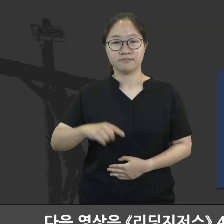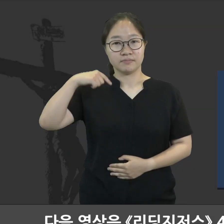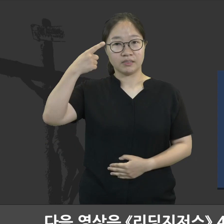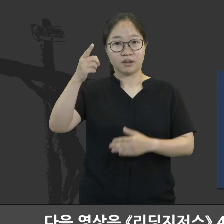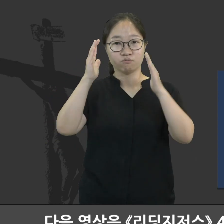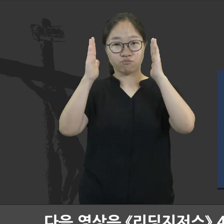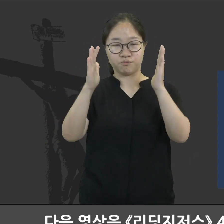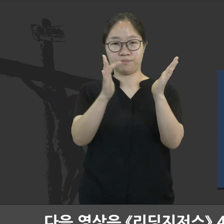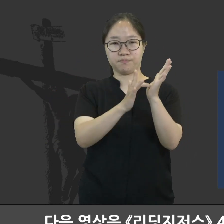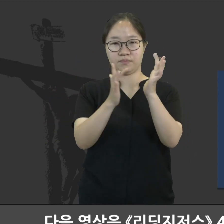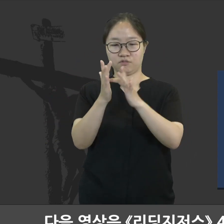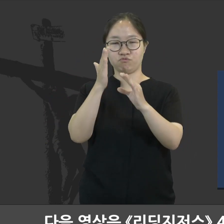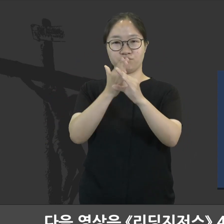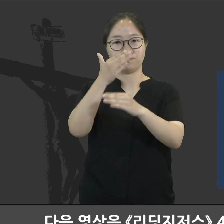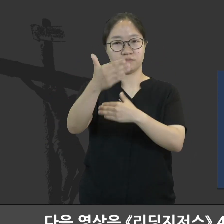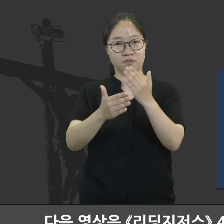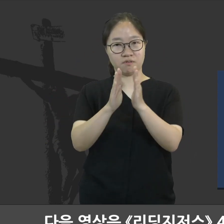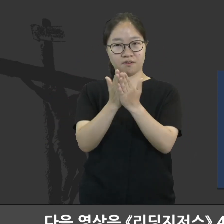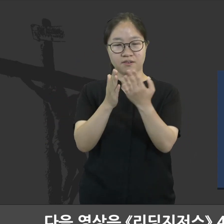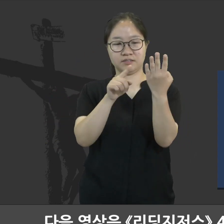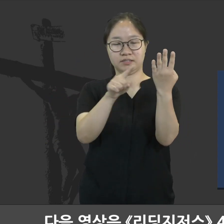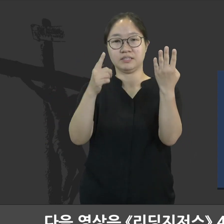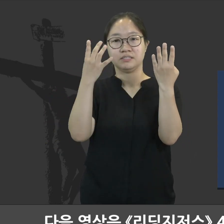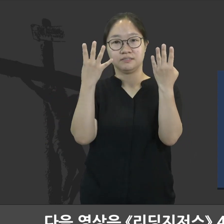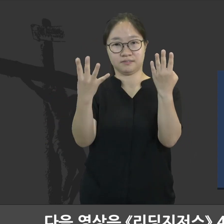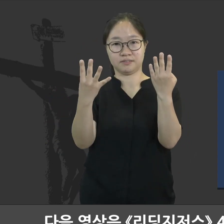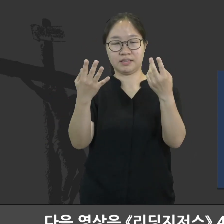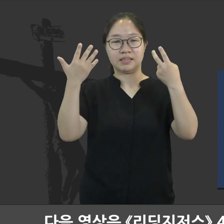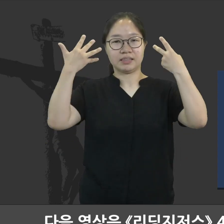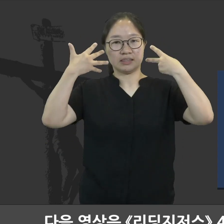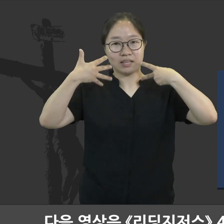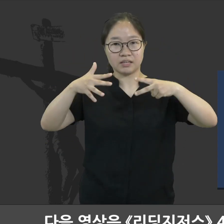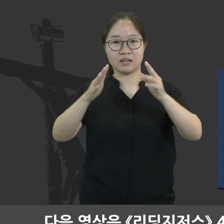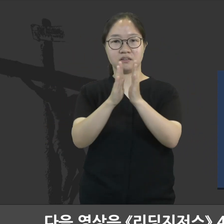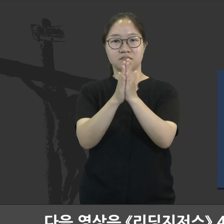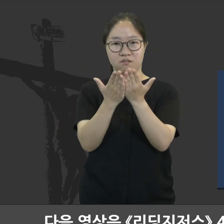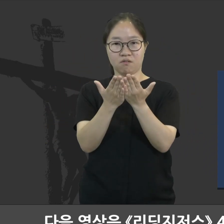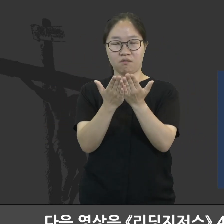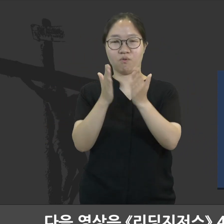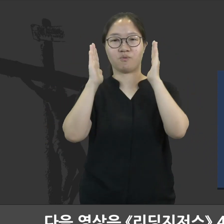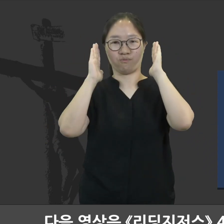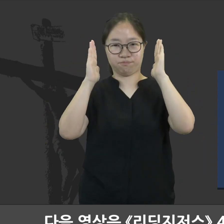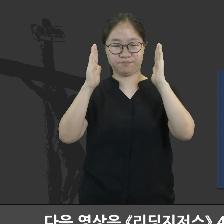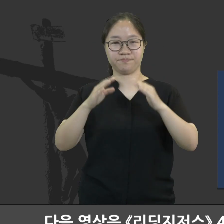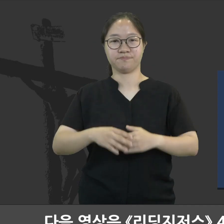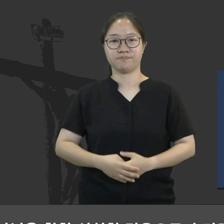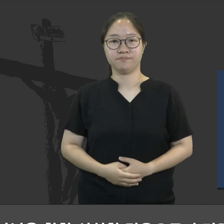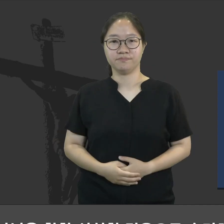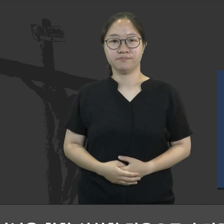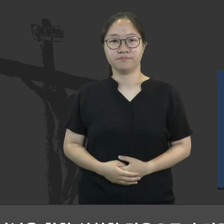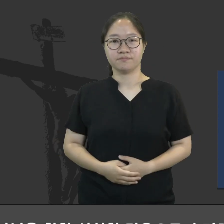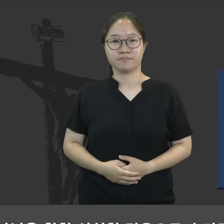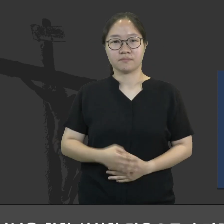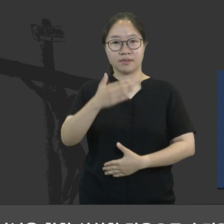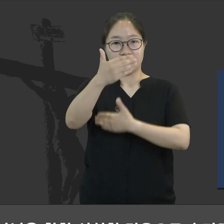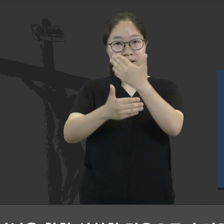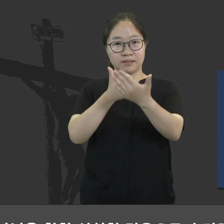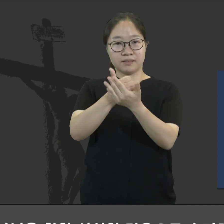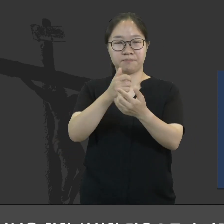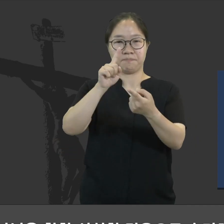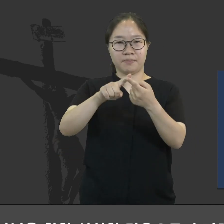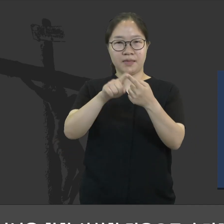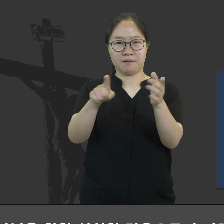다음 영상은 리딩 지저스 4권의 네 번째 수업으로 다니엘서를 함께 공부하겠습니다. 하나님을